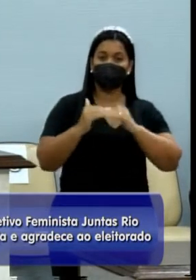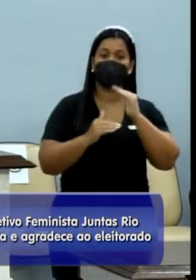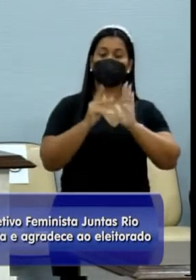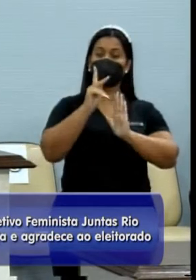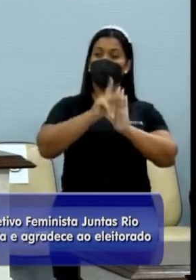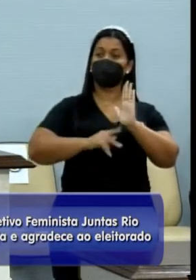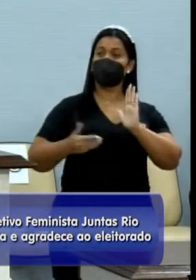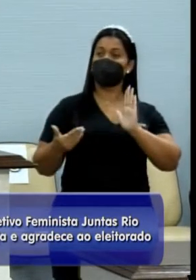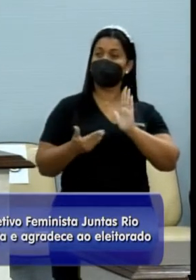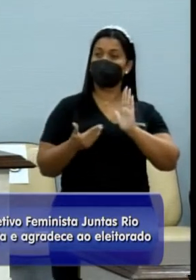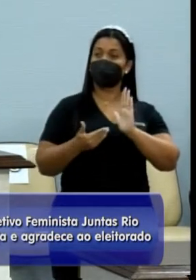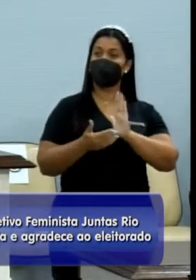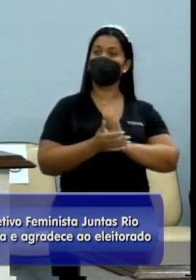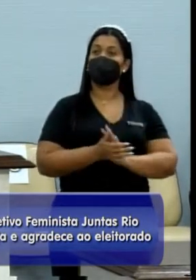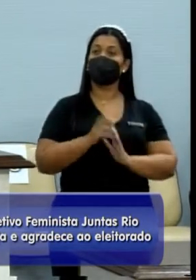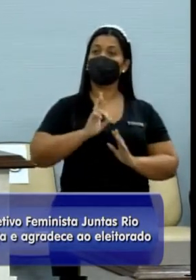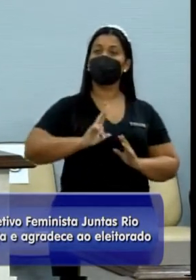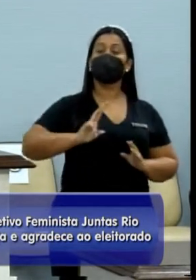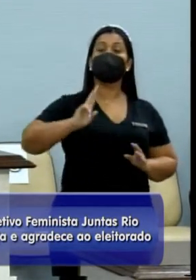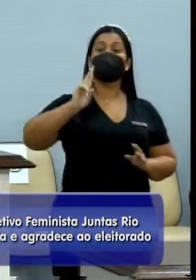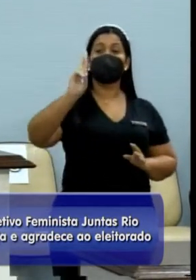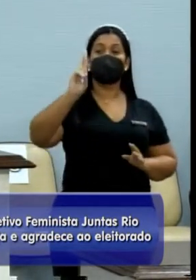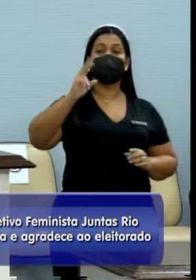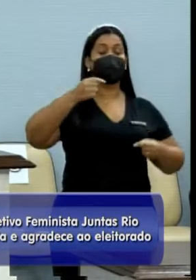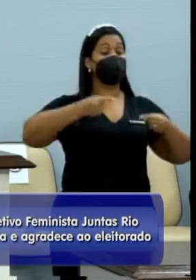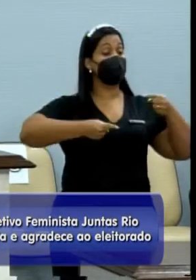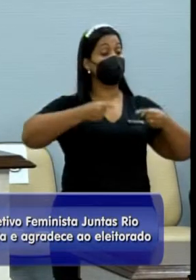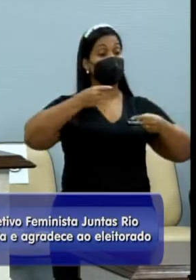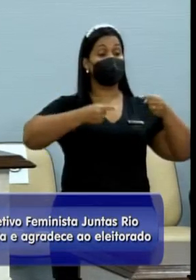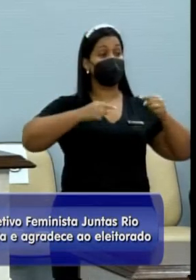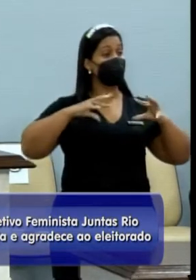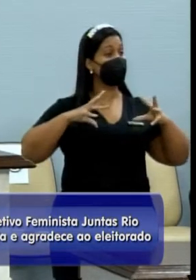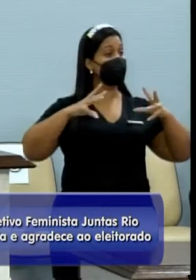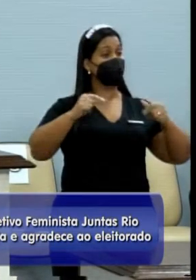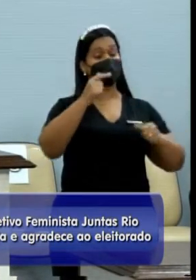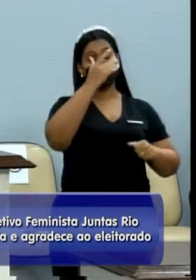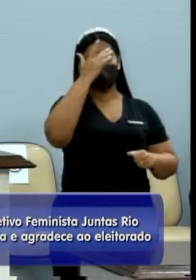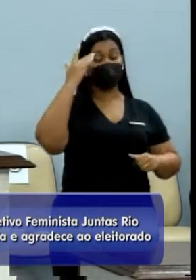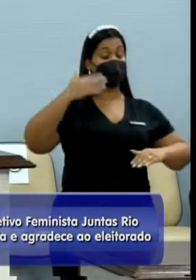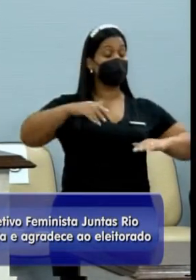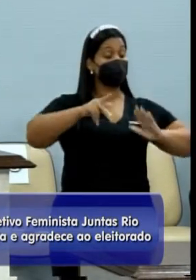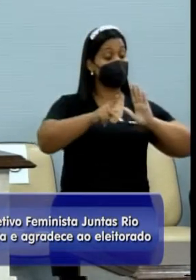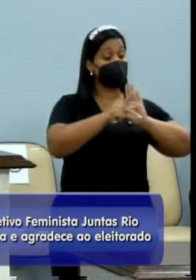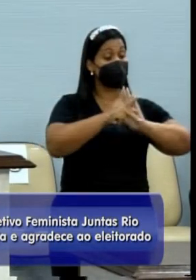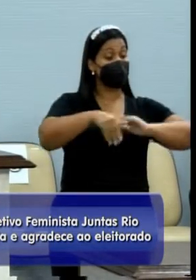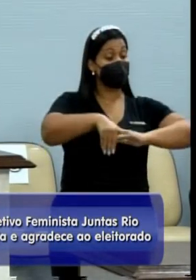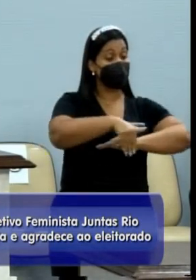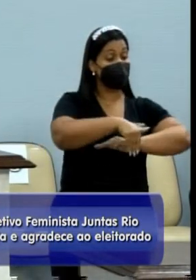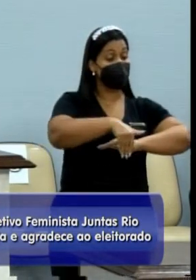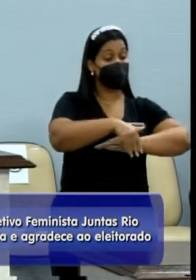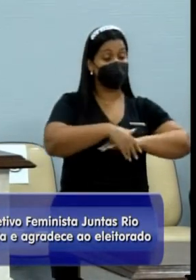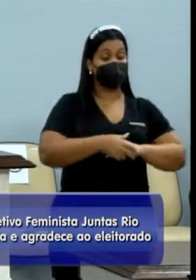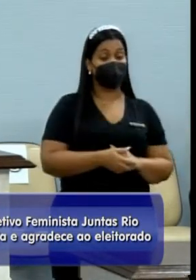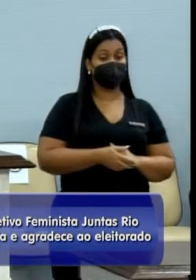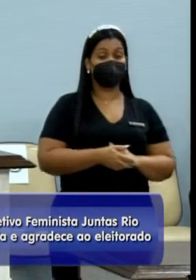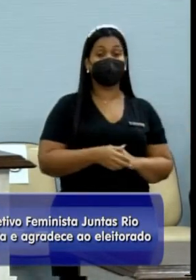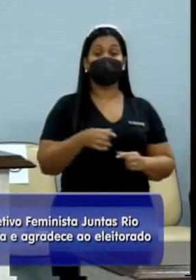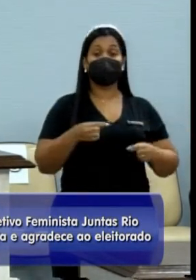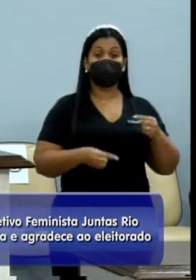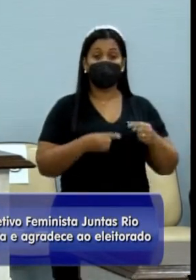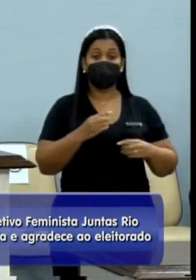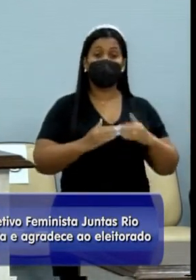projeto de representação política popular que vem das ruas. Uma política construída